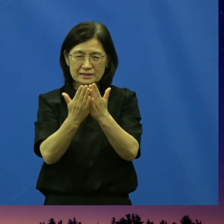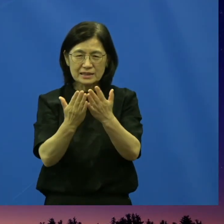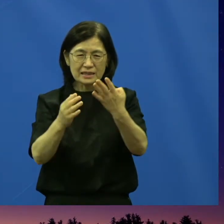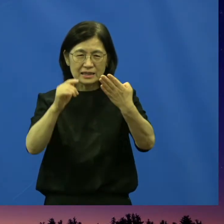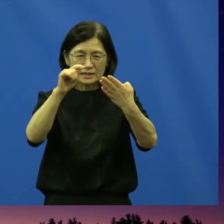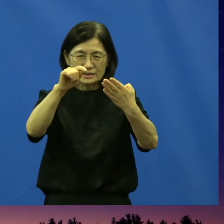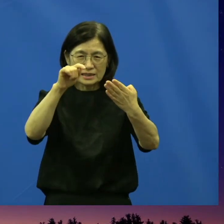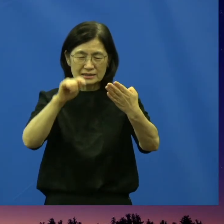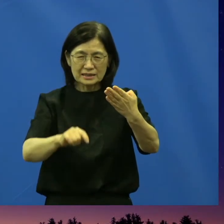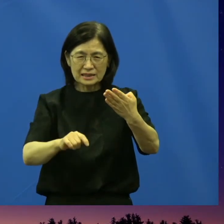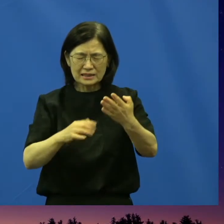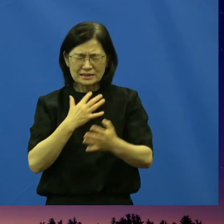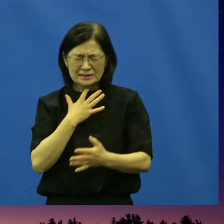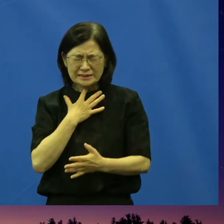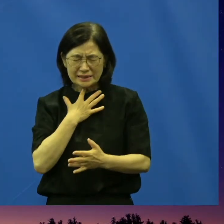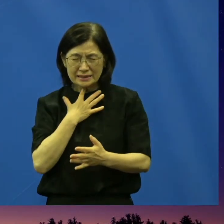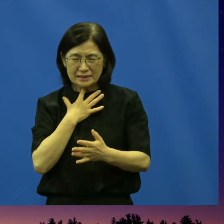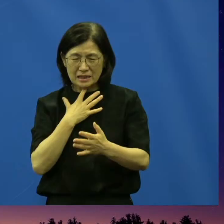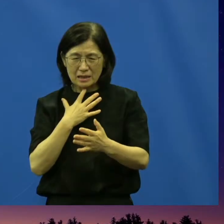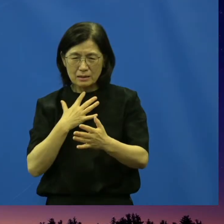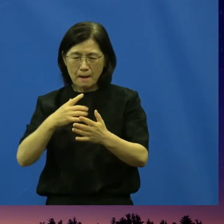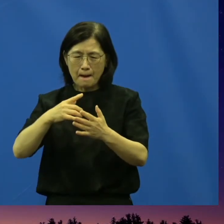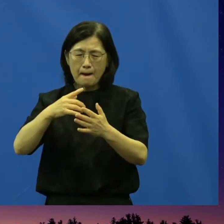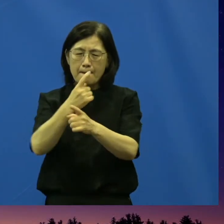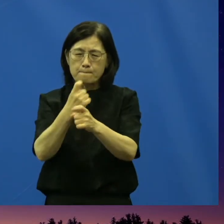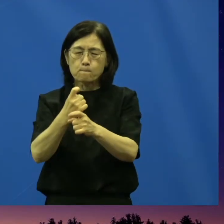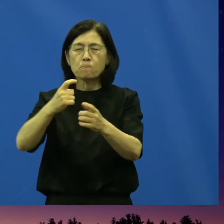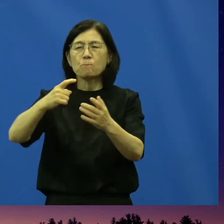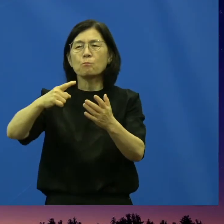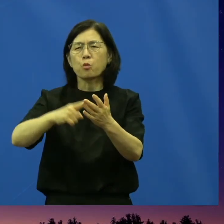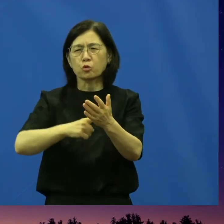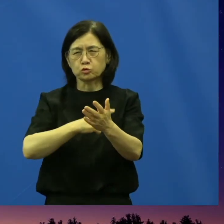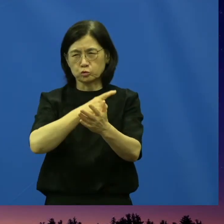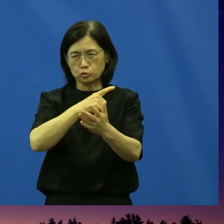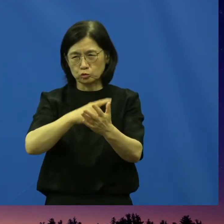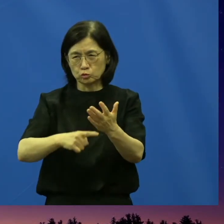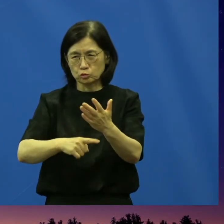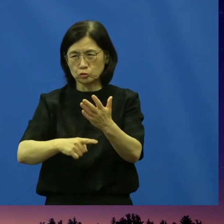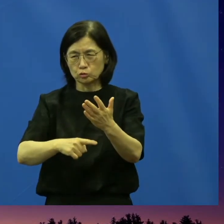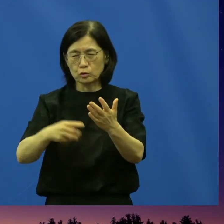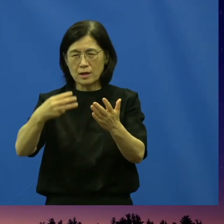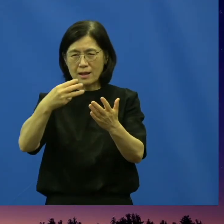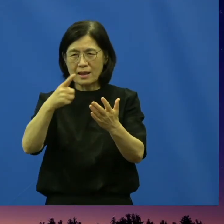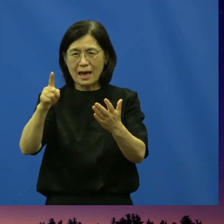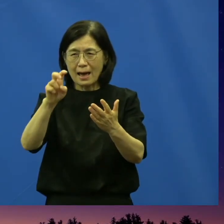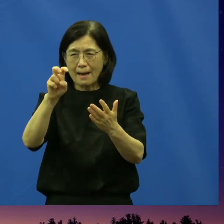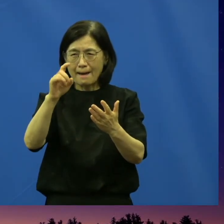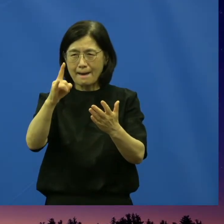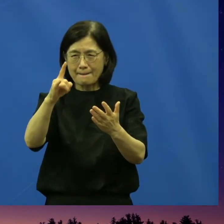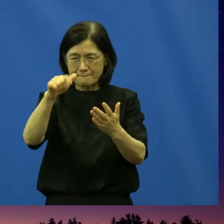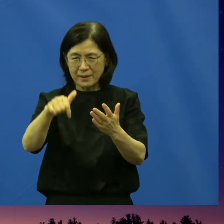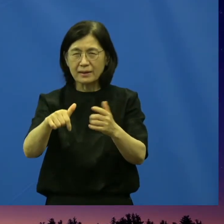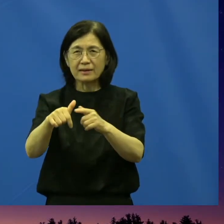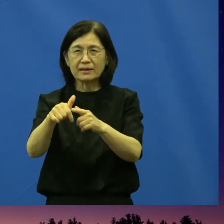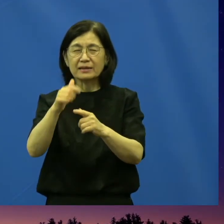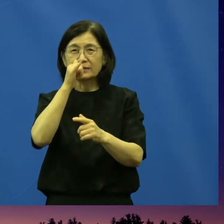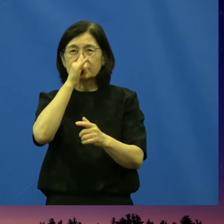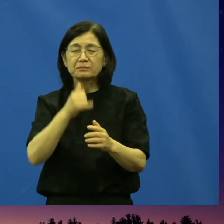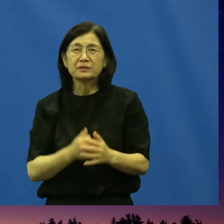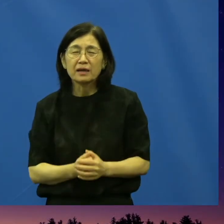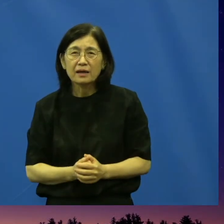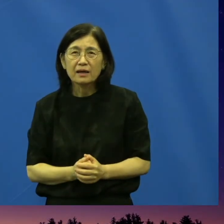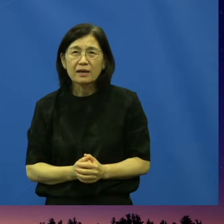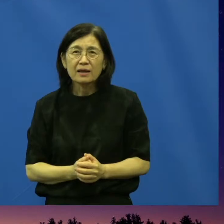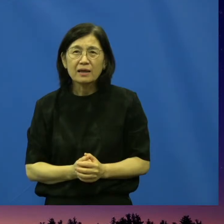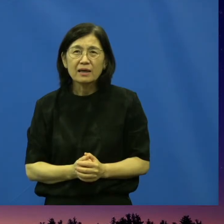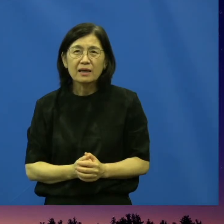잔인한 복수를 이야기하는 라멕의 노래가 나옵니다. 라멕의 노래. 아벨을 살인한 가인의 후예죠.